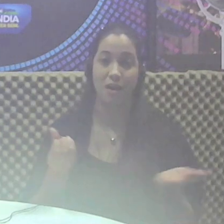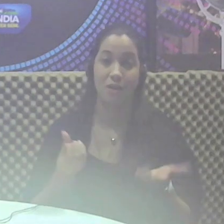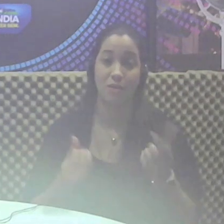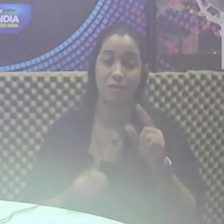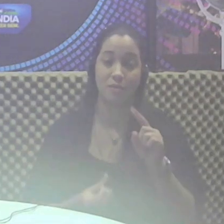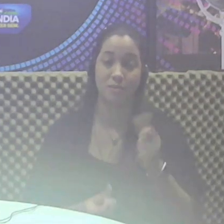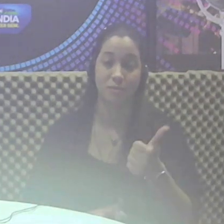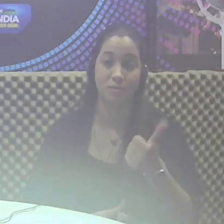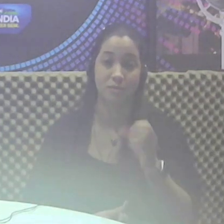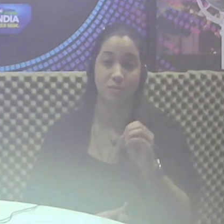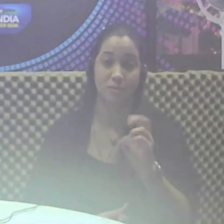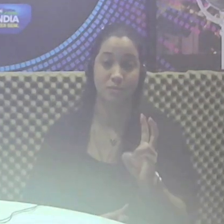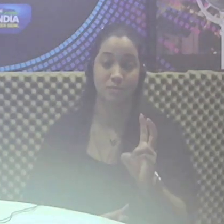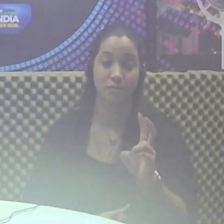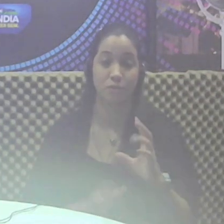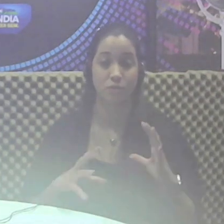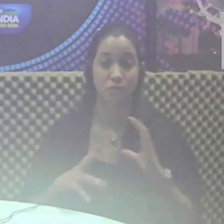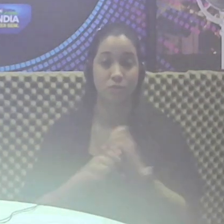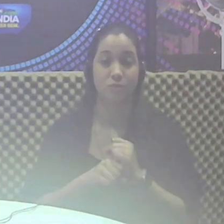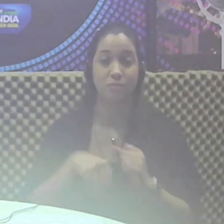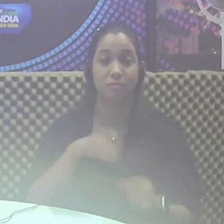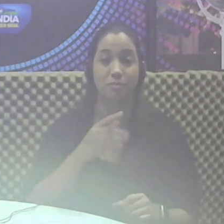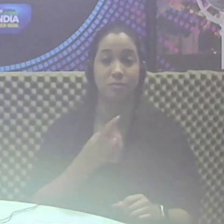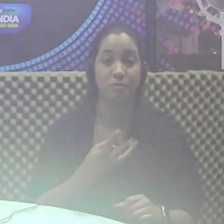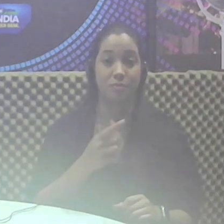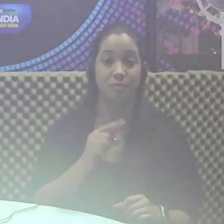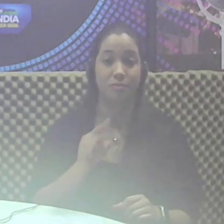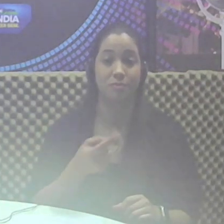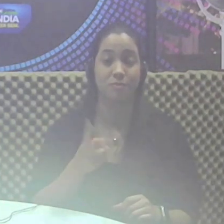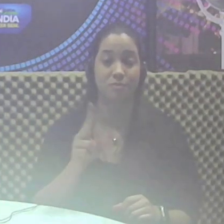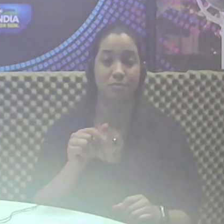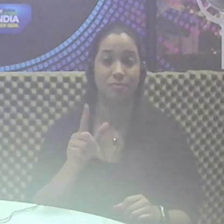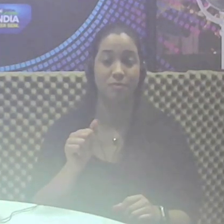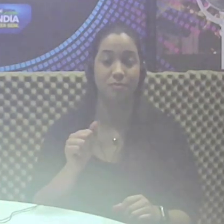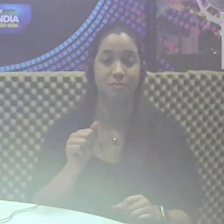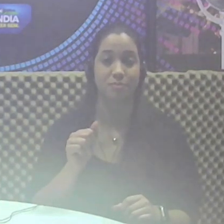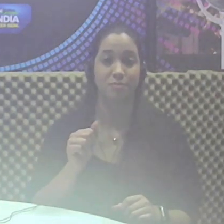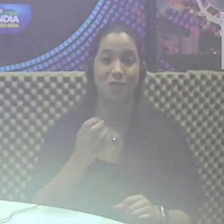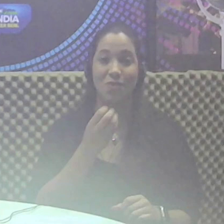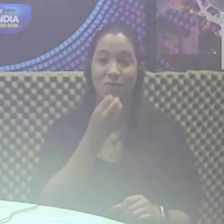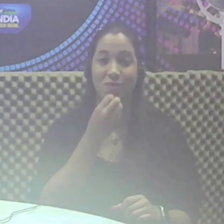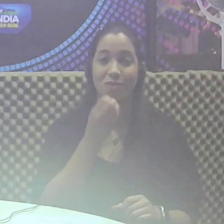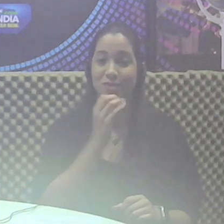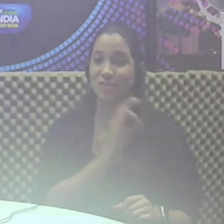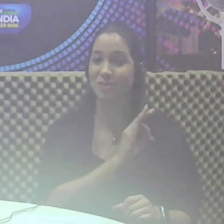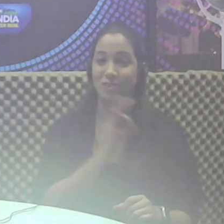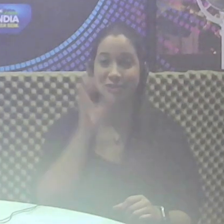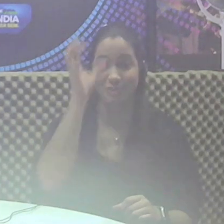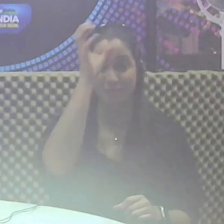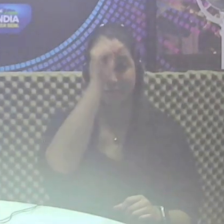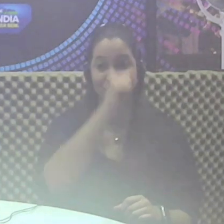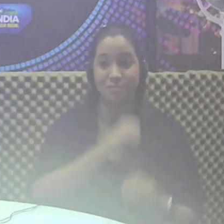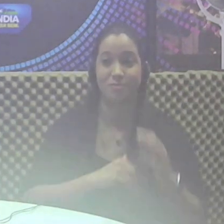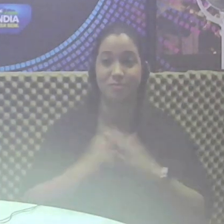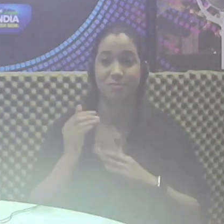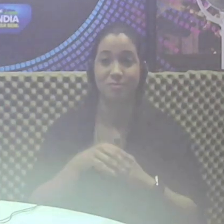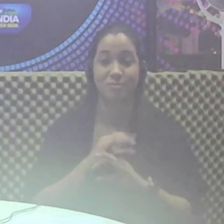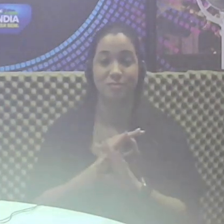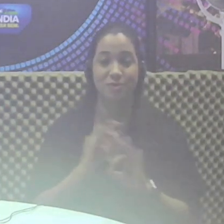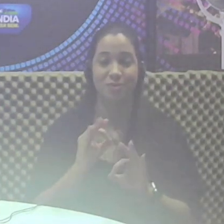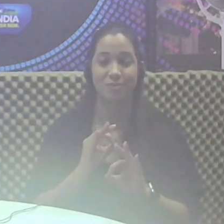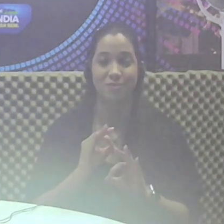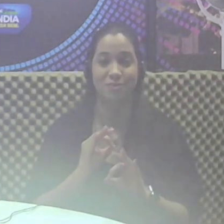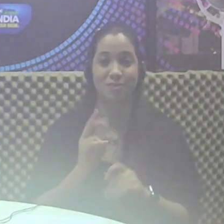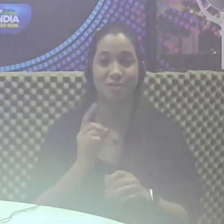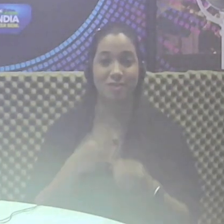para 105, totalizando mais de 37 mil vagas oferecidas. É uma oportunidade show para quem quer aprender uma profissão. Uma cidade